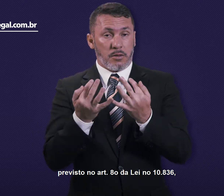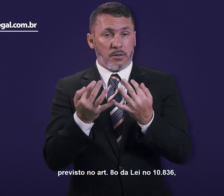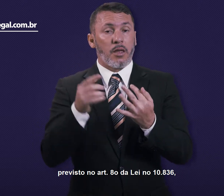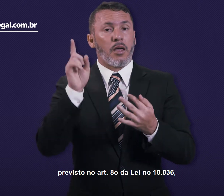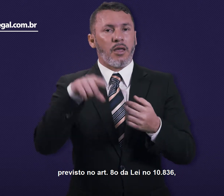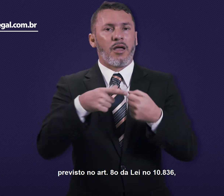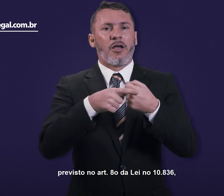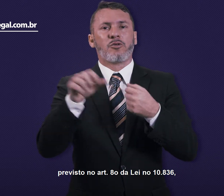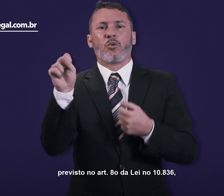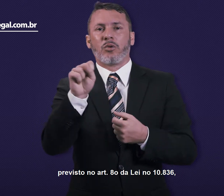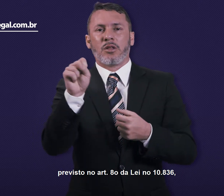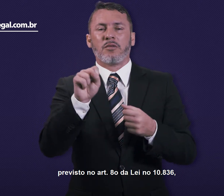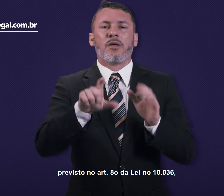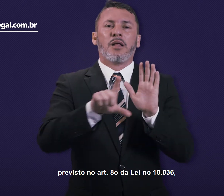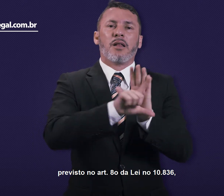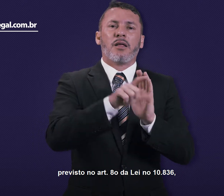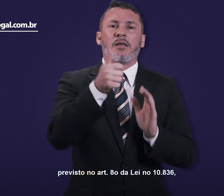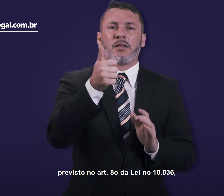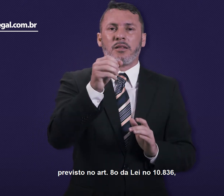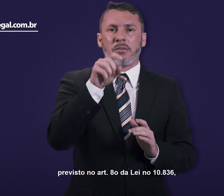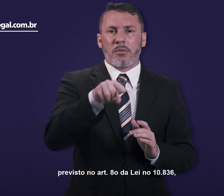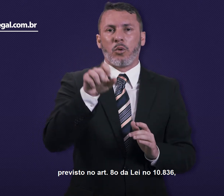previsto no artigo 8º da Lei nº